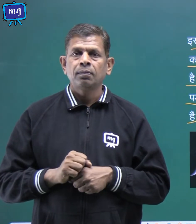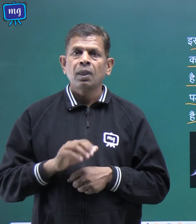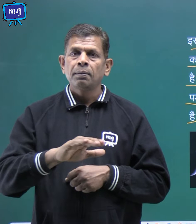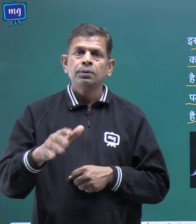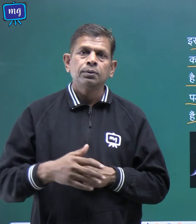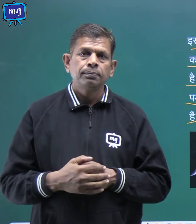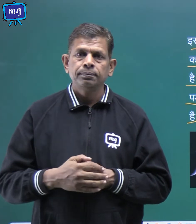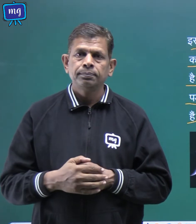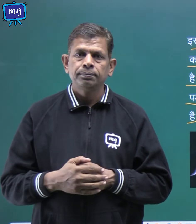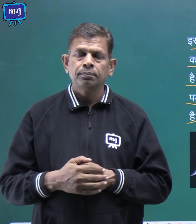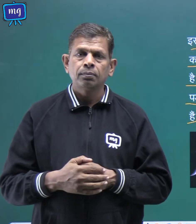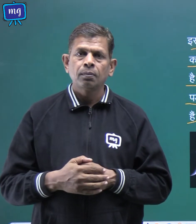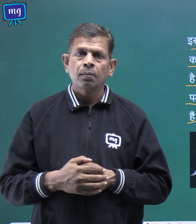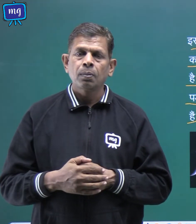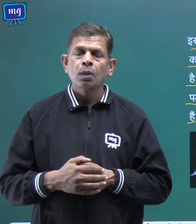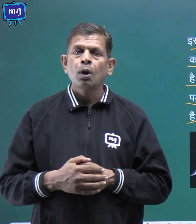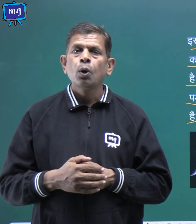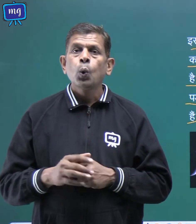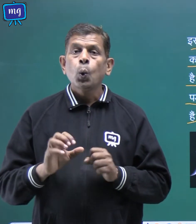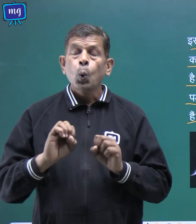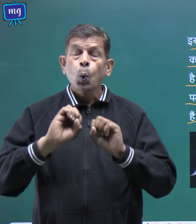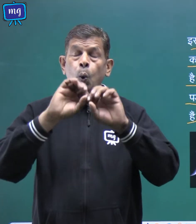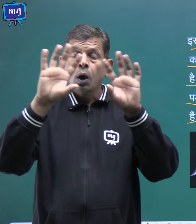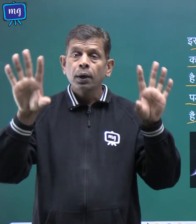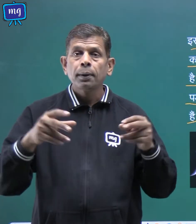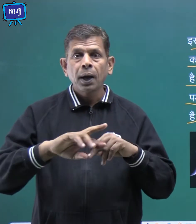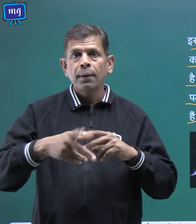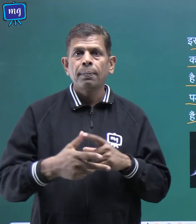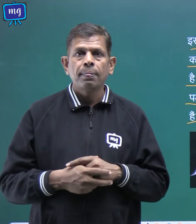बच्चों, पूर्णिमा के बाद